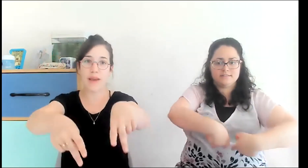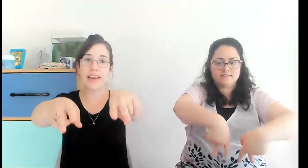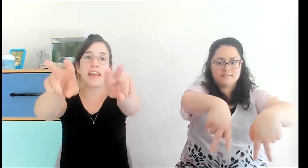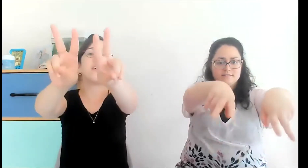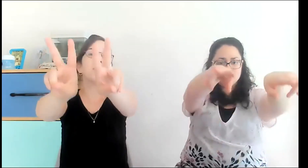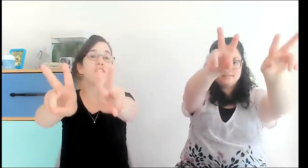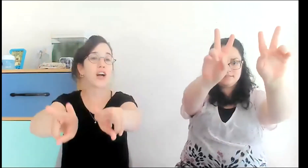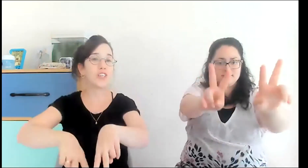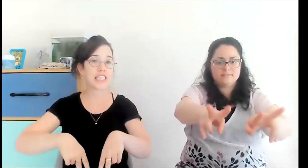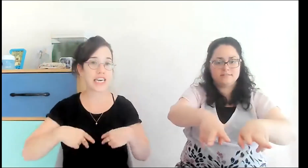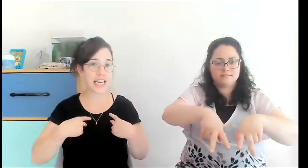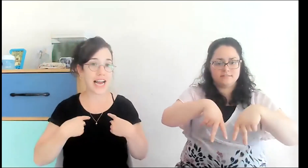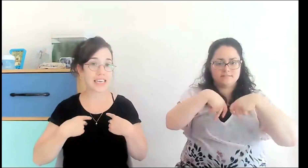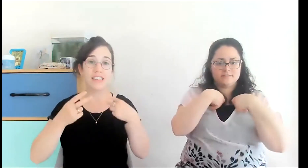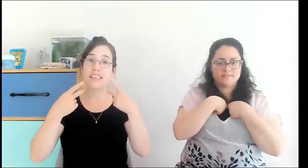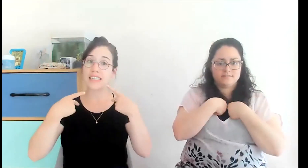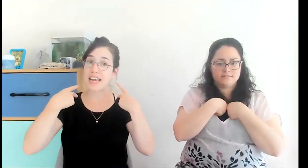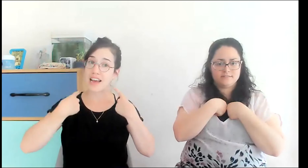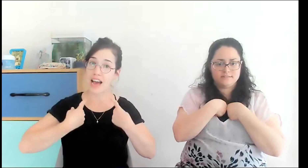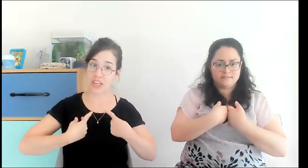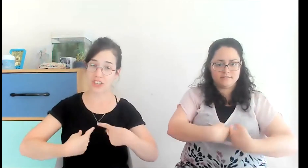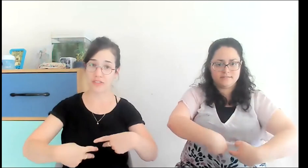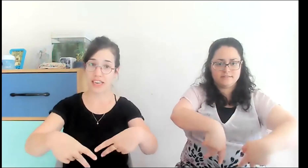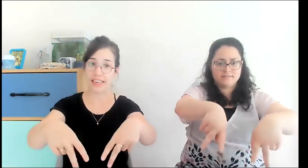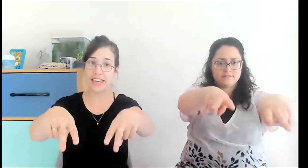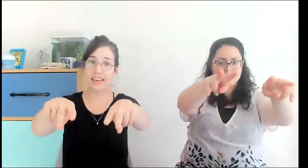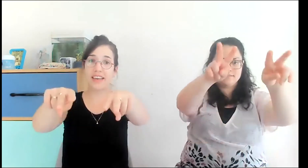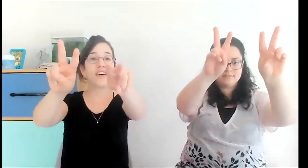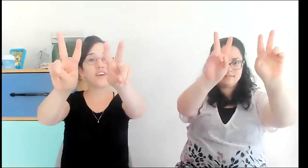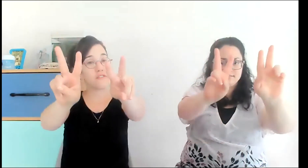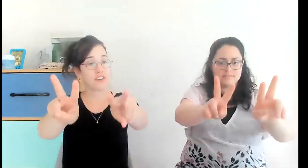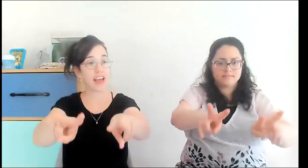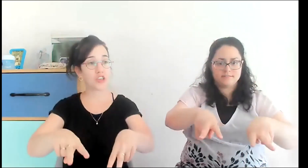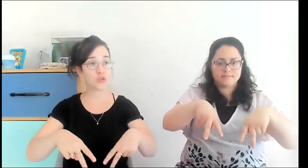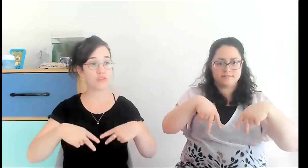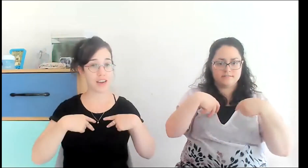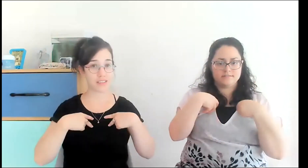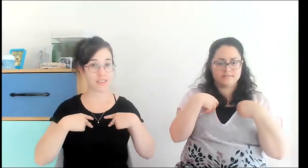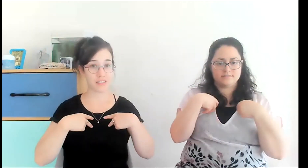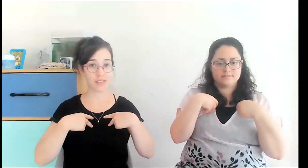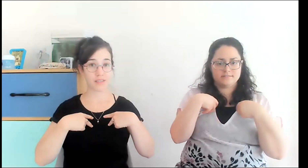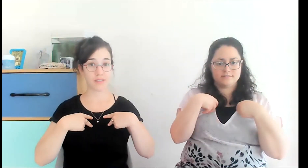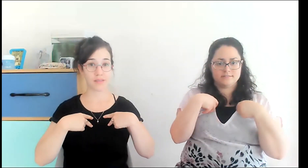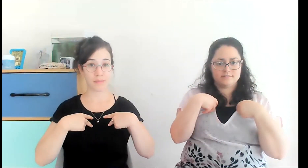ממני וחוזר אליי. זה השיבני והשובה.